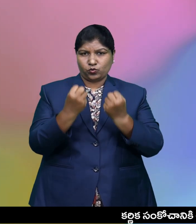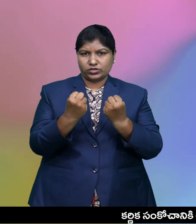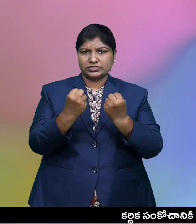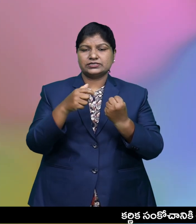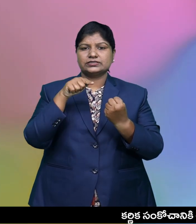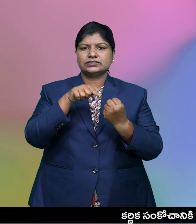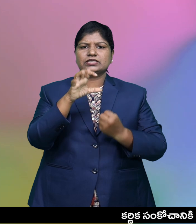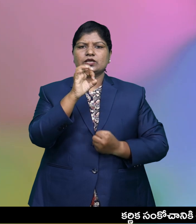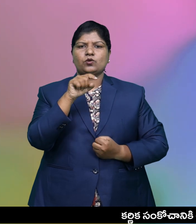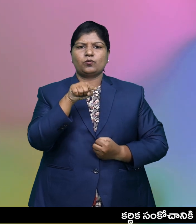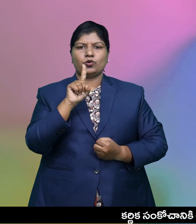0.11 నుంచి